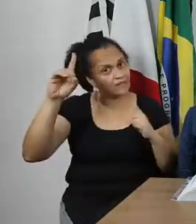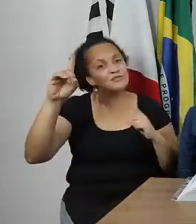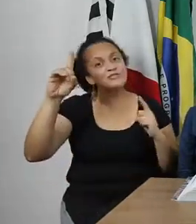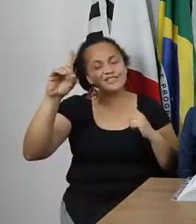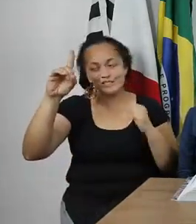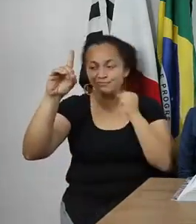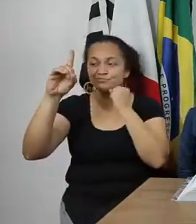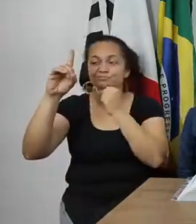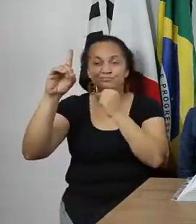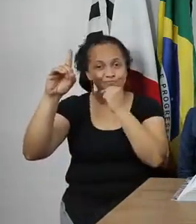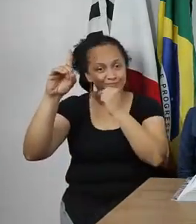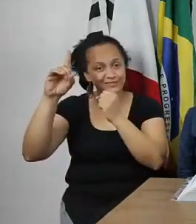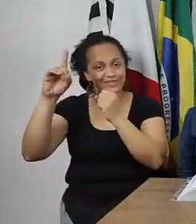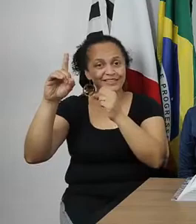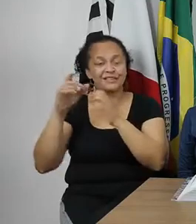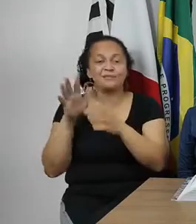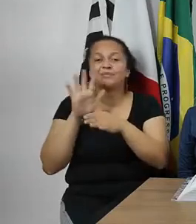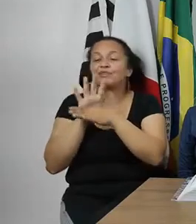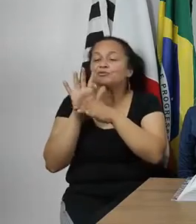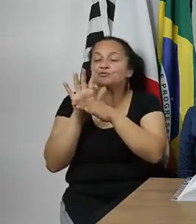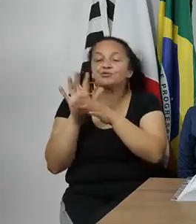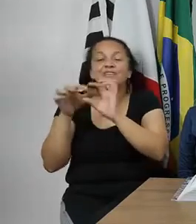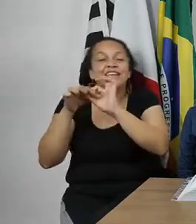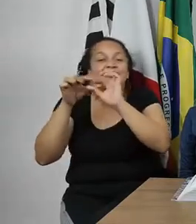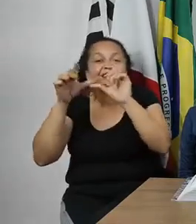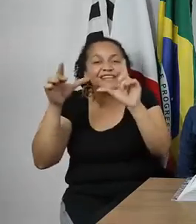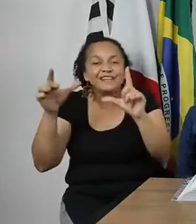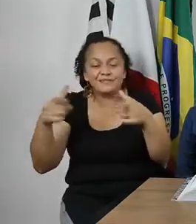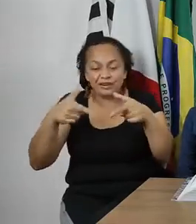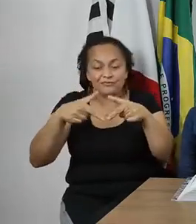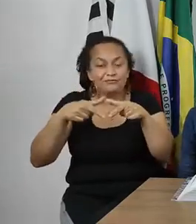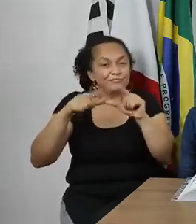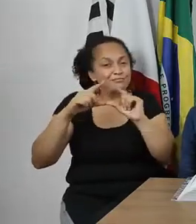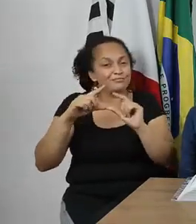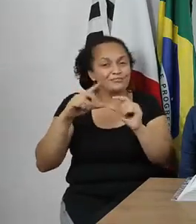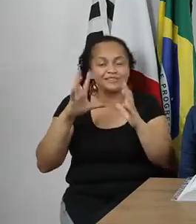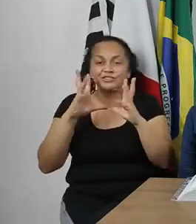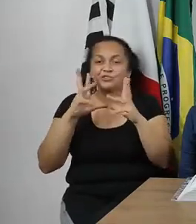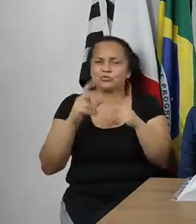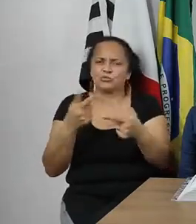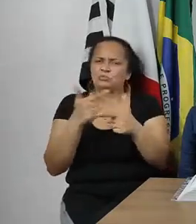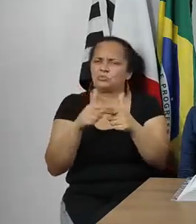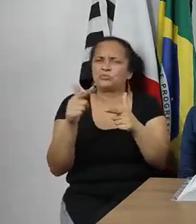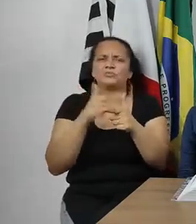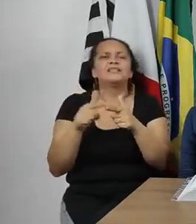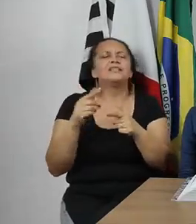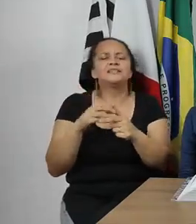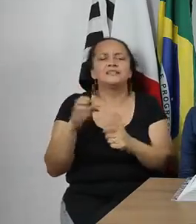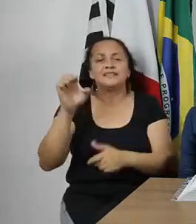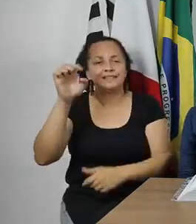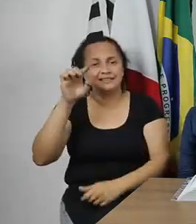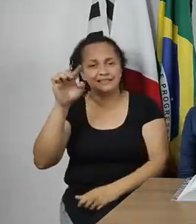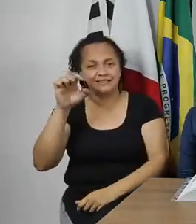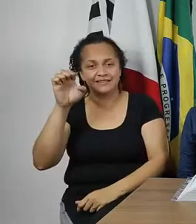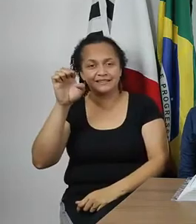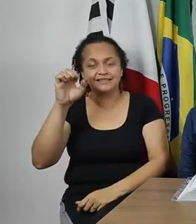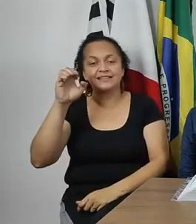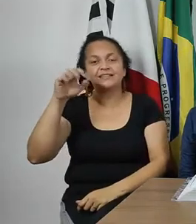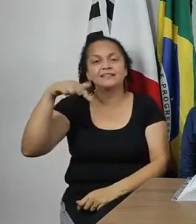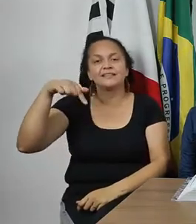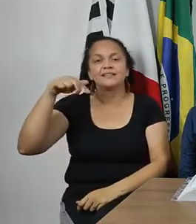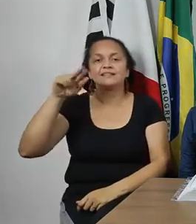para livrar Israel de toda e qualquer situação. Ezequias teve uma fé, uma confiança em Deus